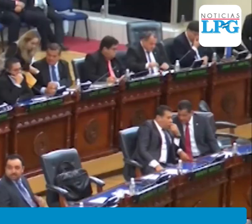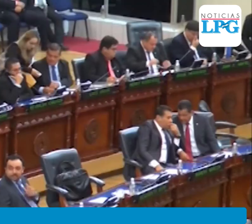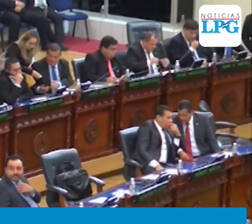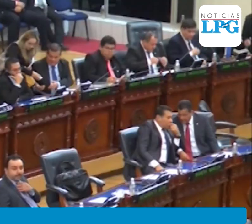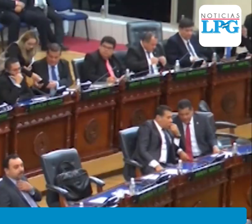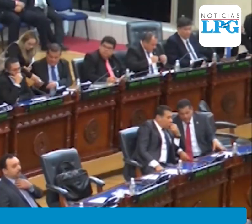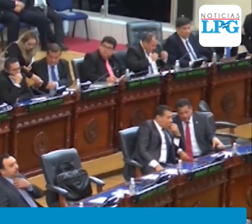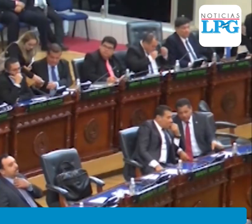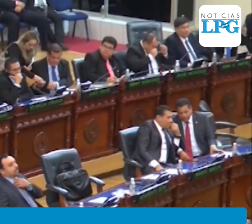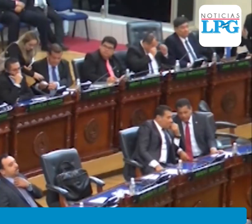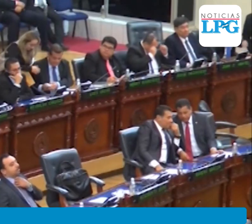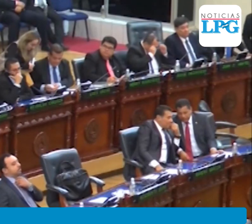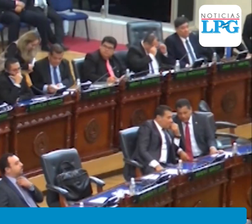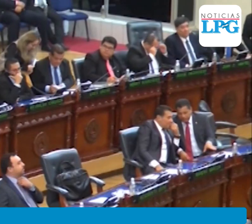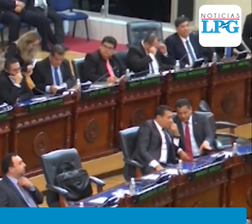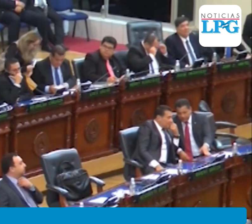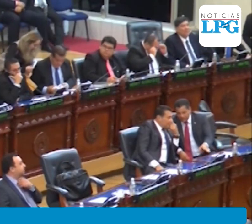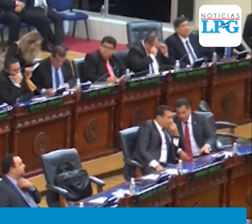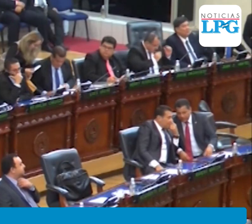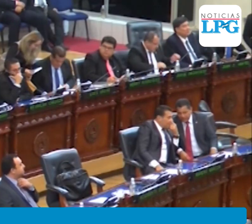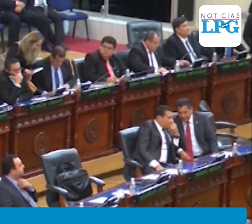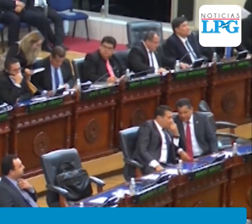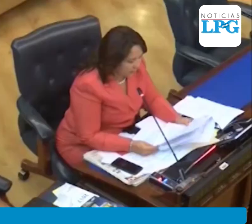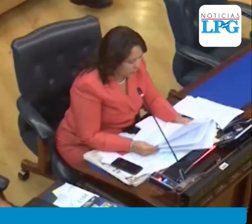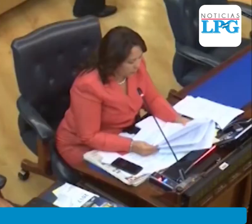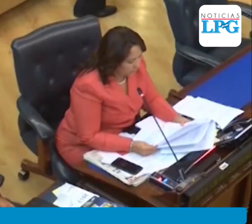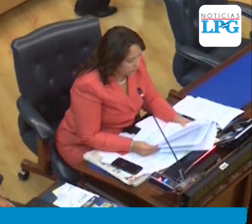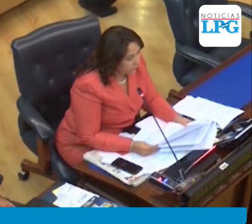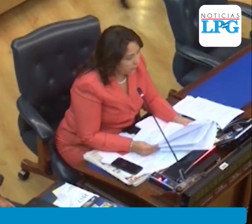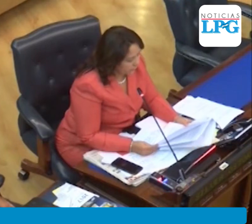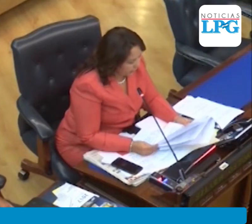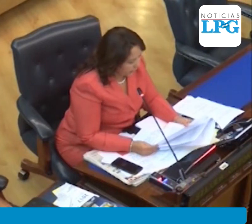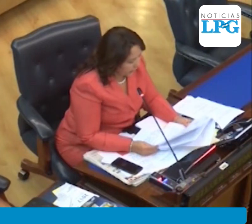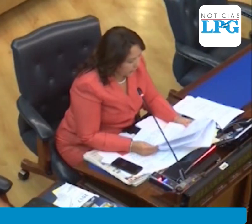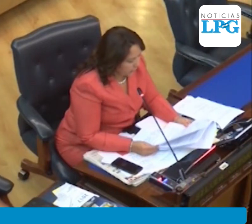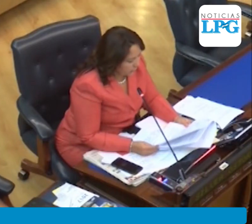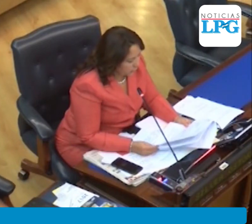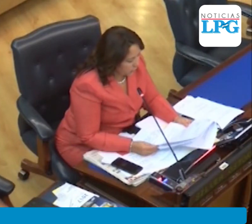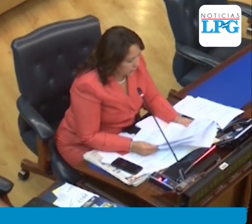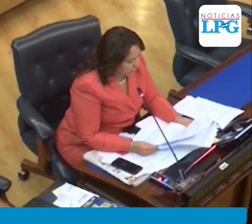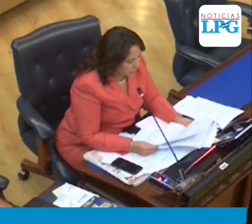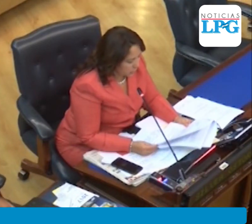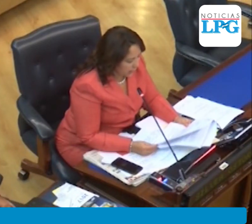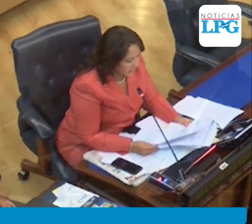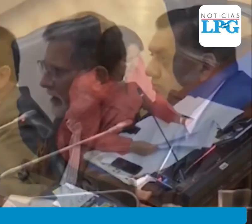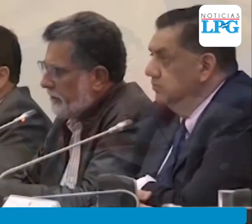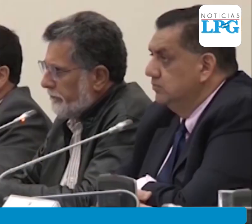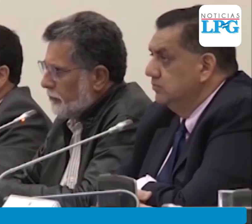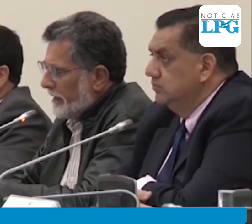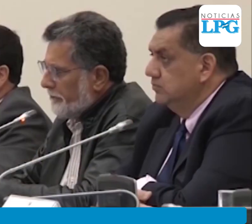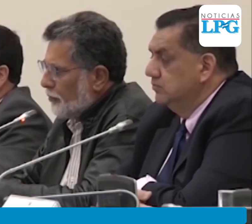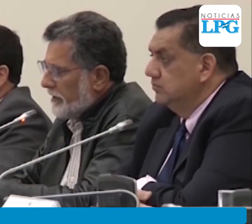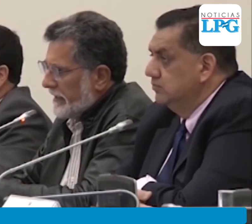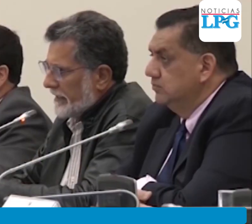consenso entre los parlamentarios. Con imágenes de Ever Ábalos, Nelson Quinteros, Noticiero Hechos.